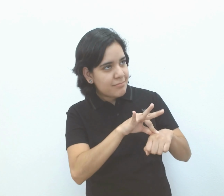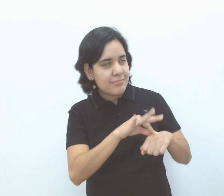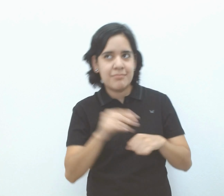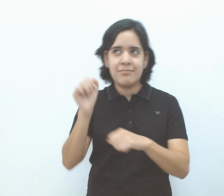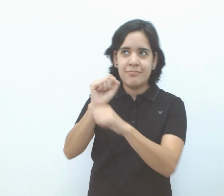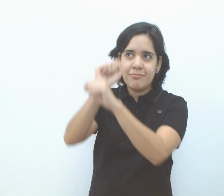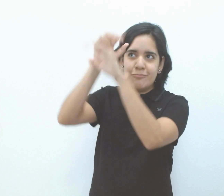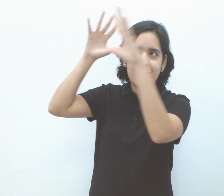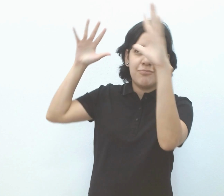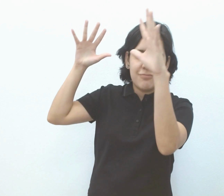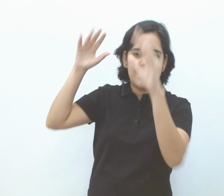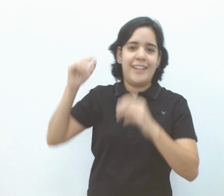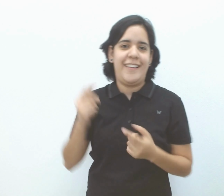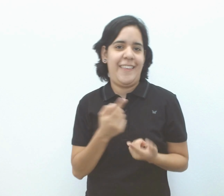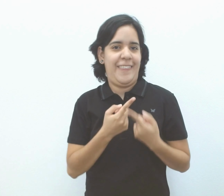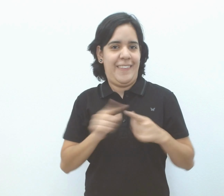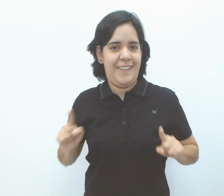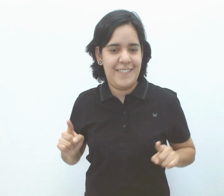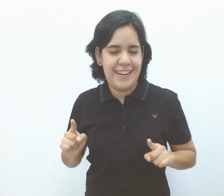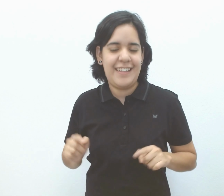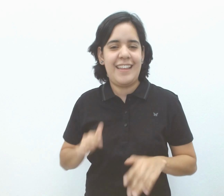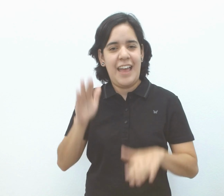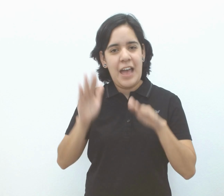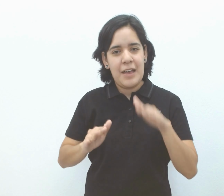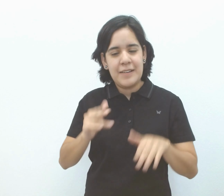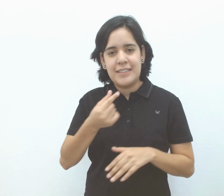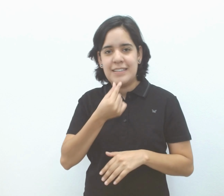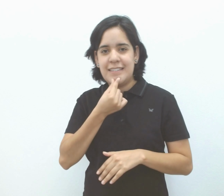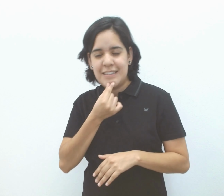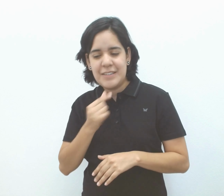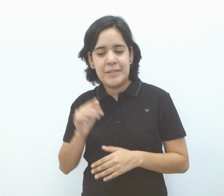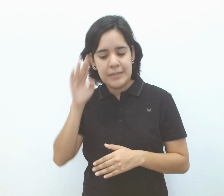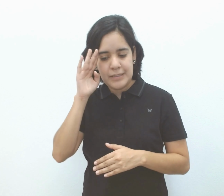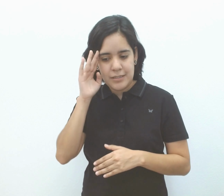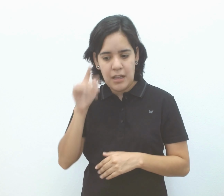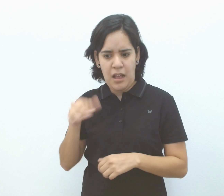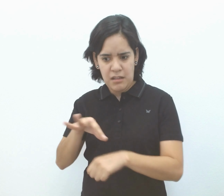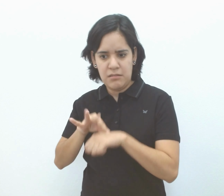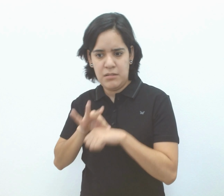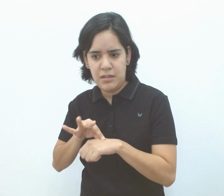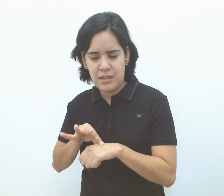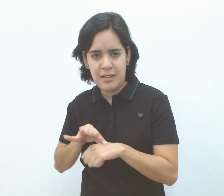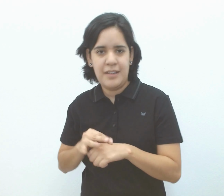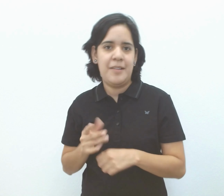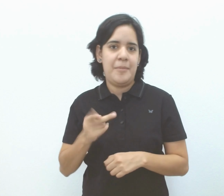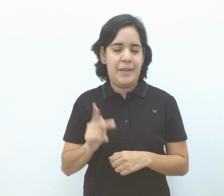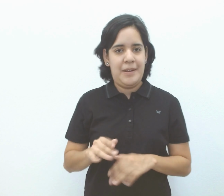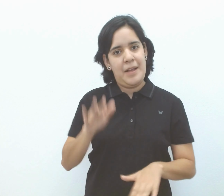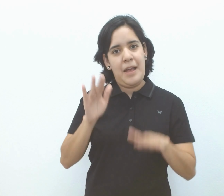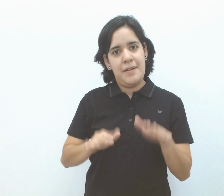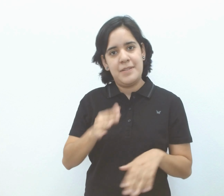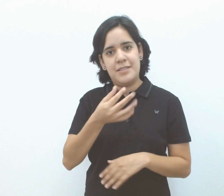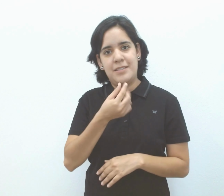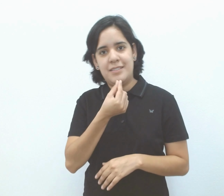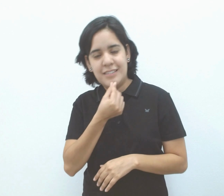fantasía, eso no existe. Y hay otras cosas que le parecen muy reales. Hay otros momentos en donde eso mismo que te dijo era fantasía, ya lo